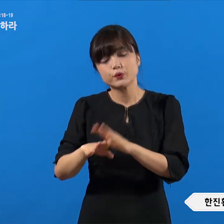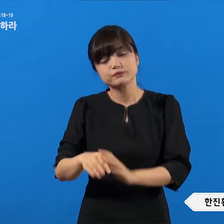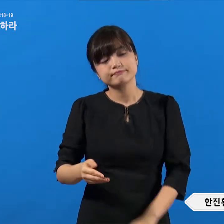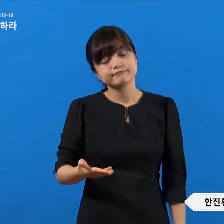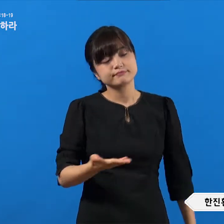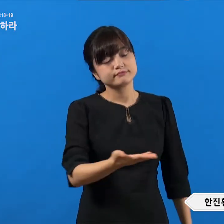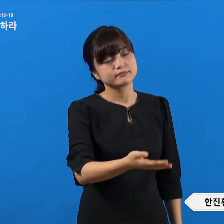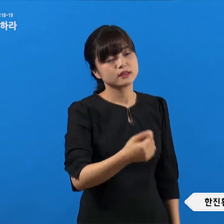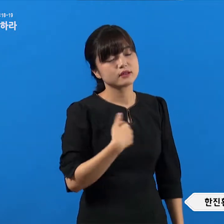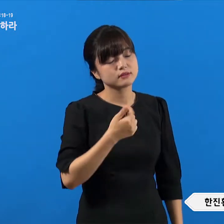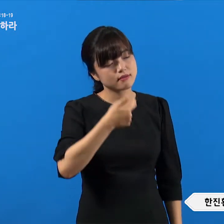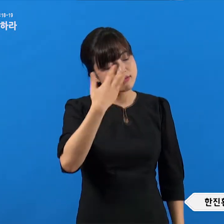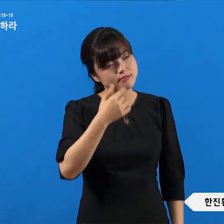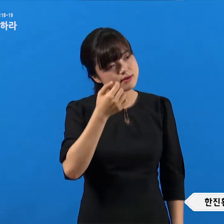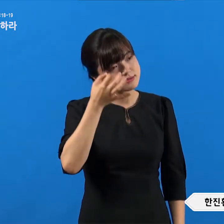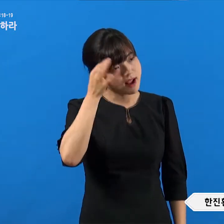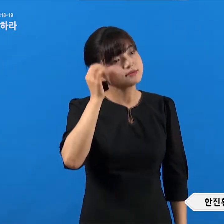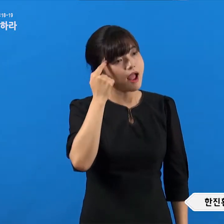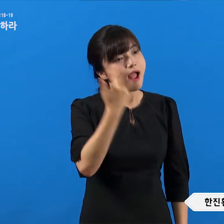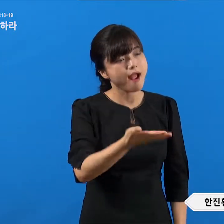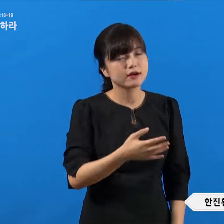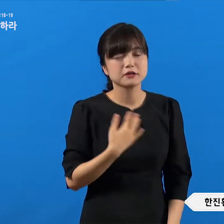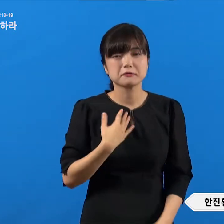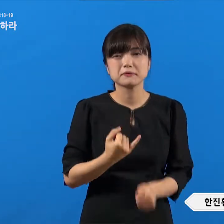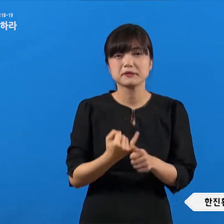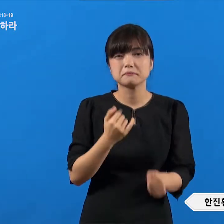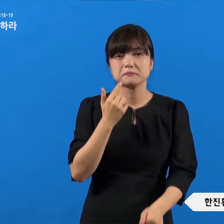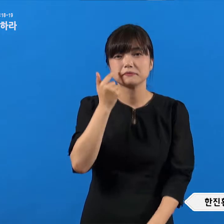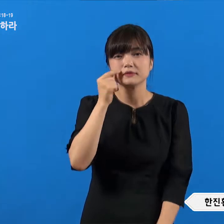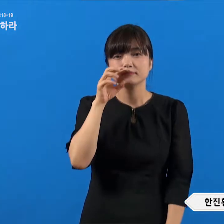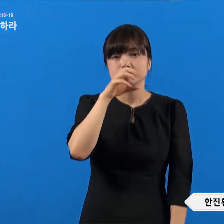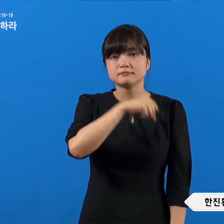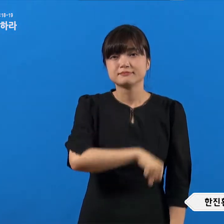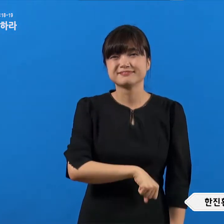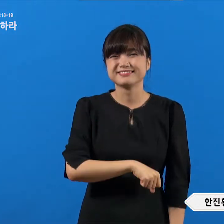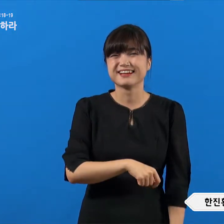하면, 그럼 남편 꼼짝 못합니다.